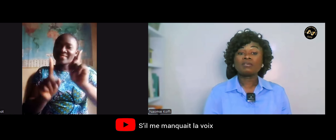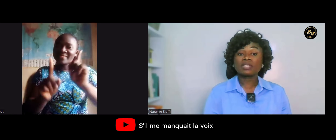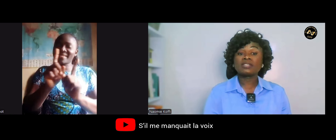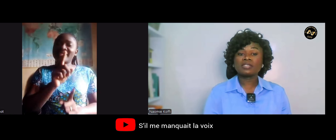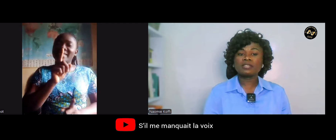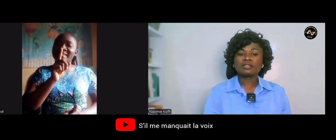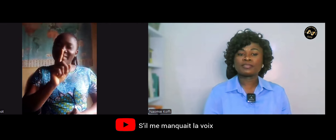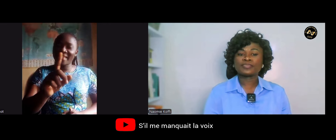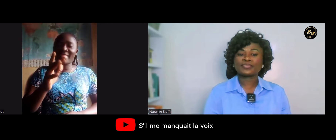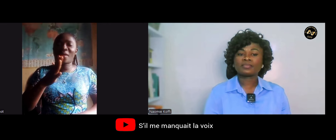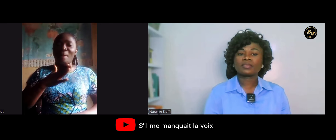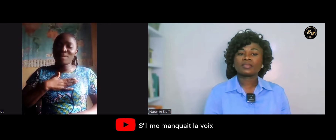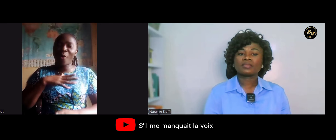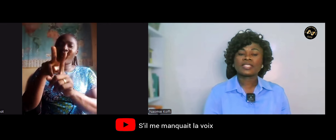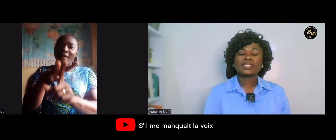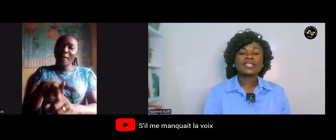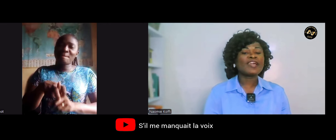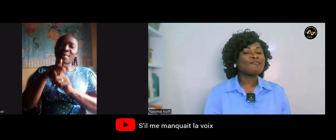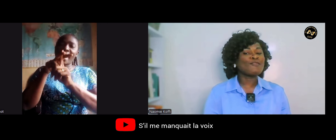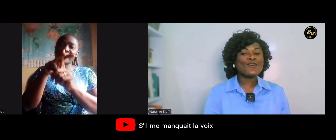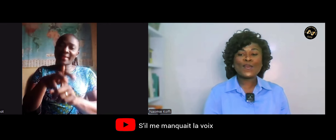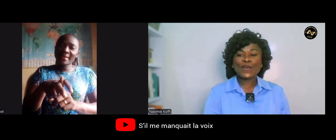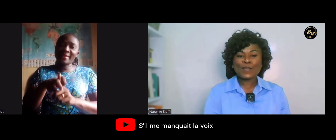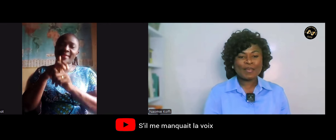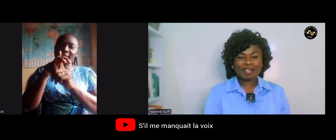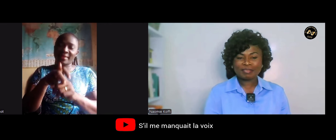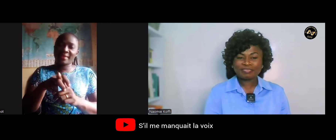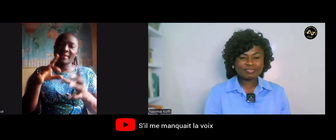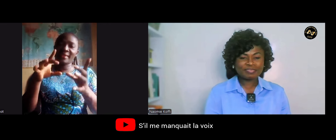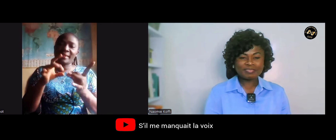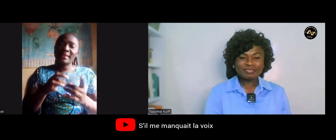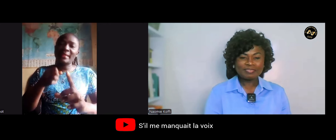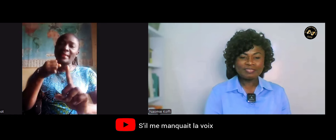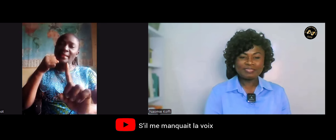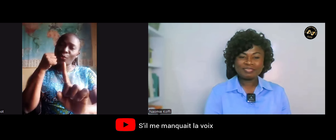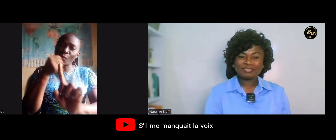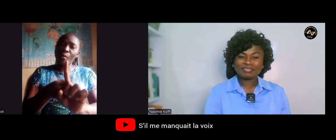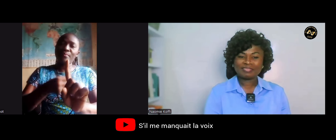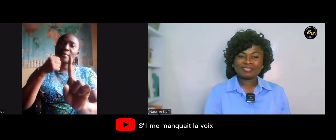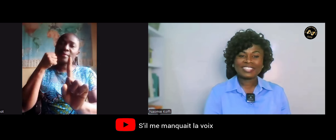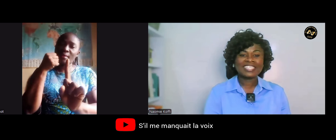La langue des signes, c'est mon combat.